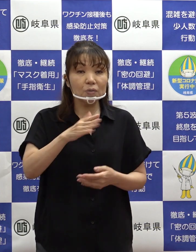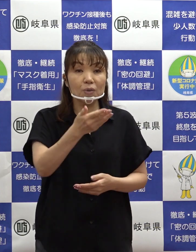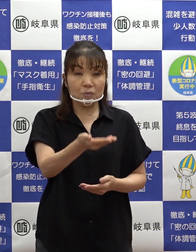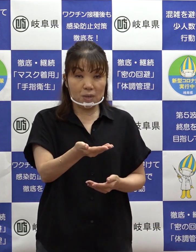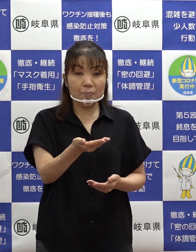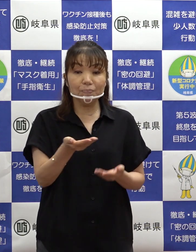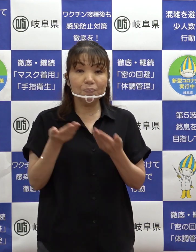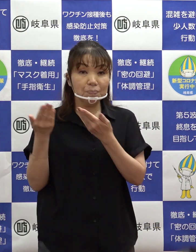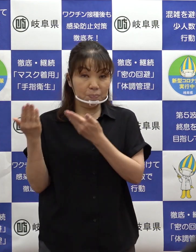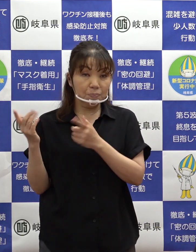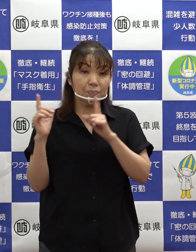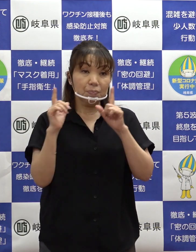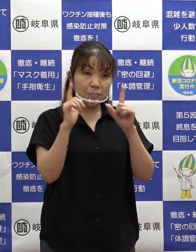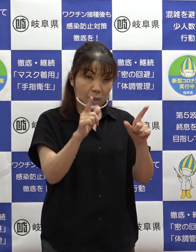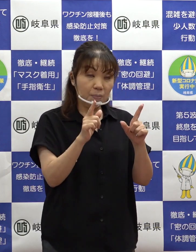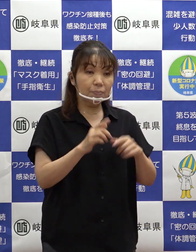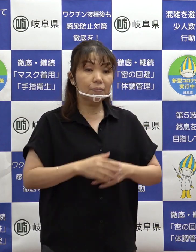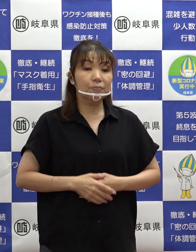まあ